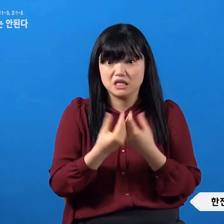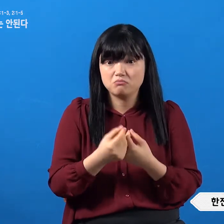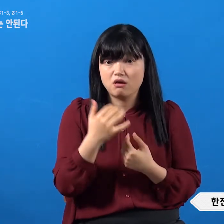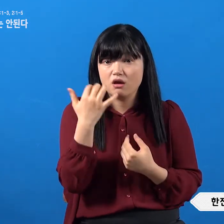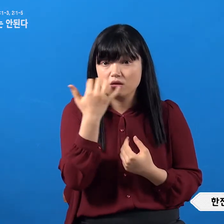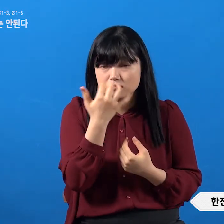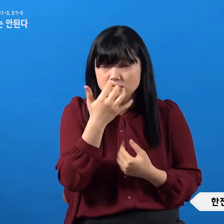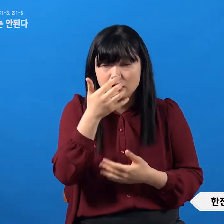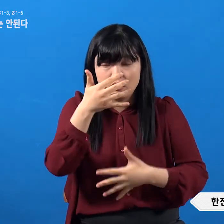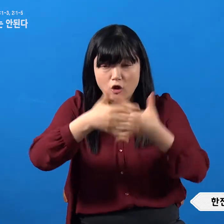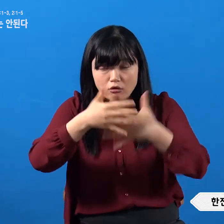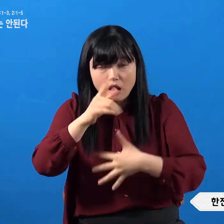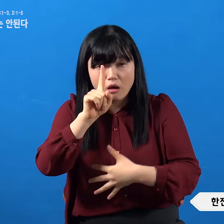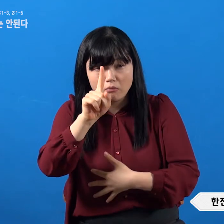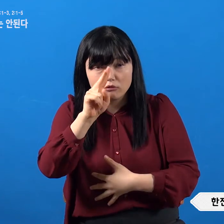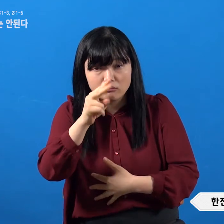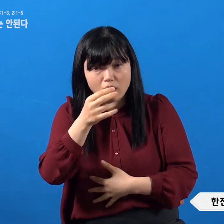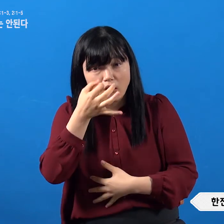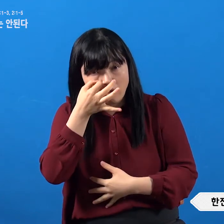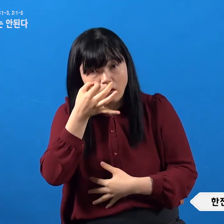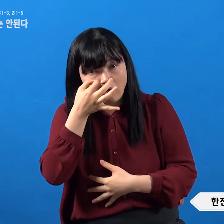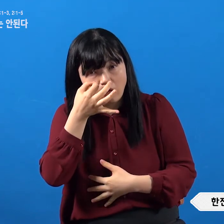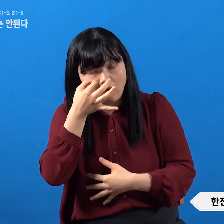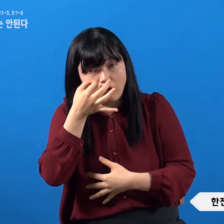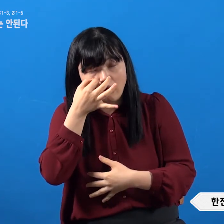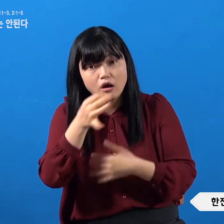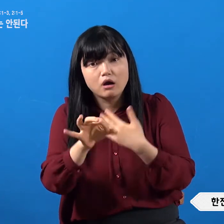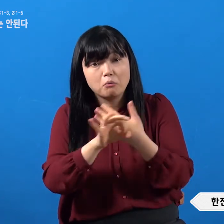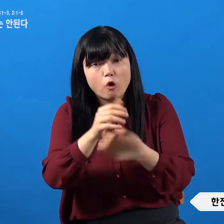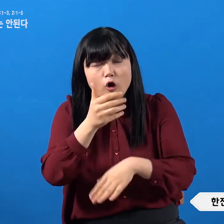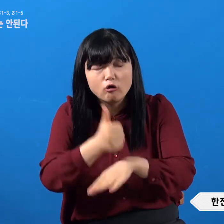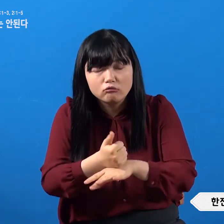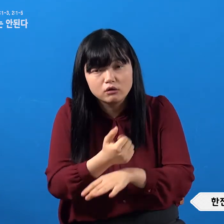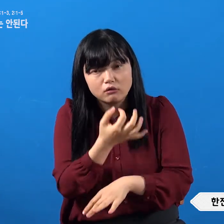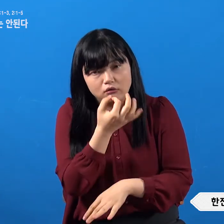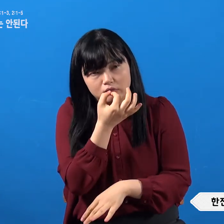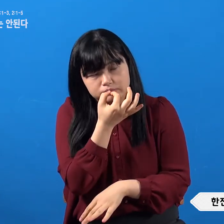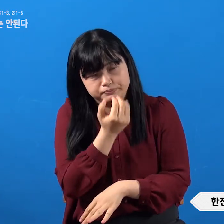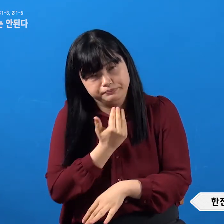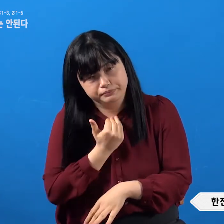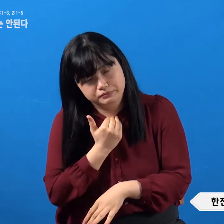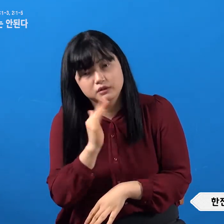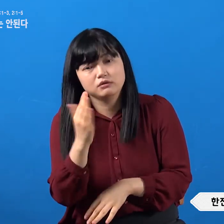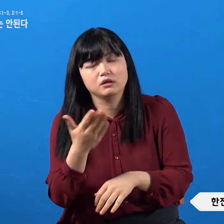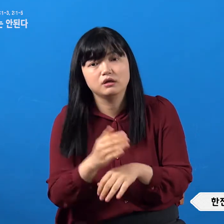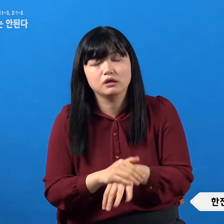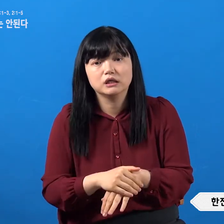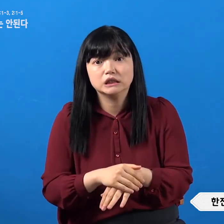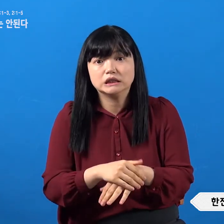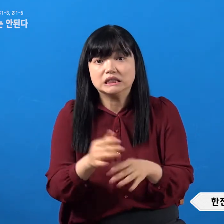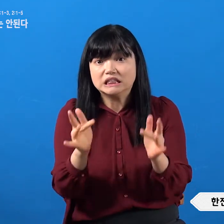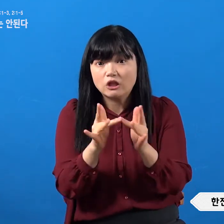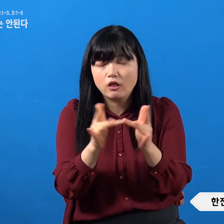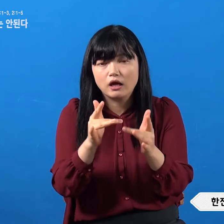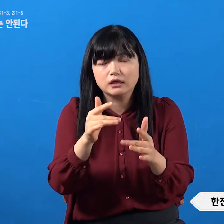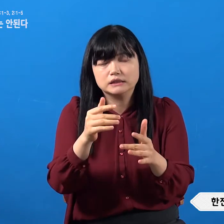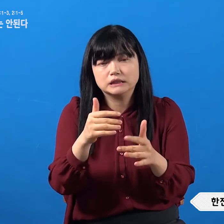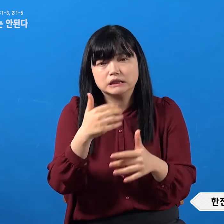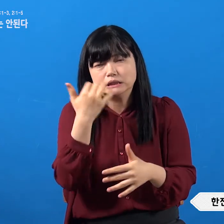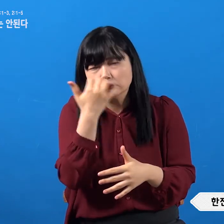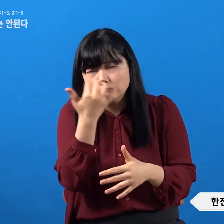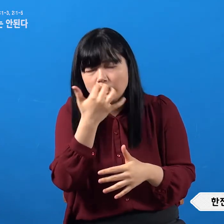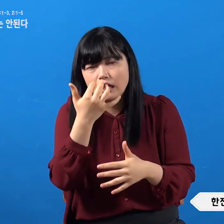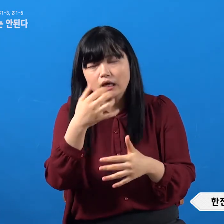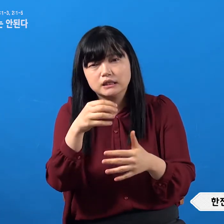음란물 한 번, 두 번 접하고 나면 그냥 그 욕구가 강해지죠. 인터넷 음란 사이트에 중독이